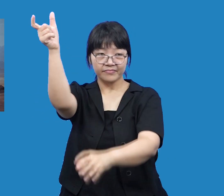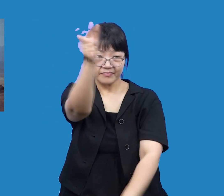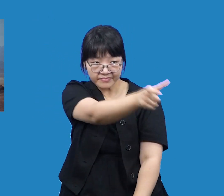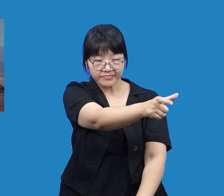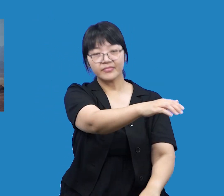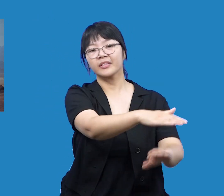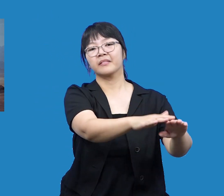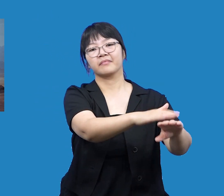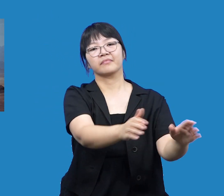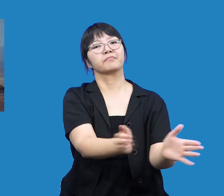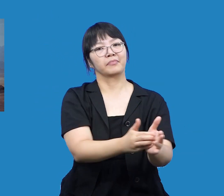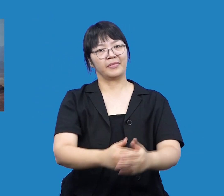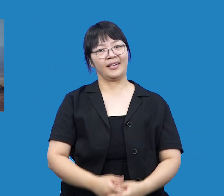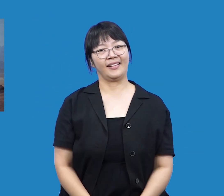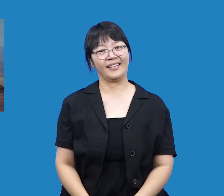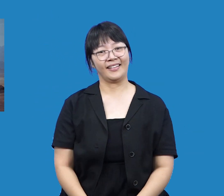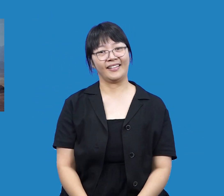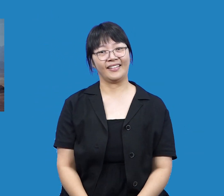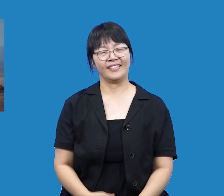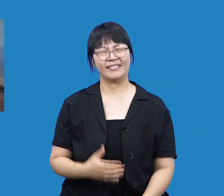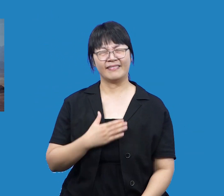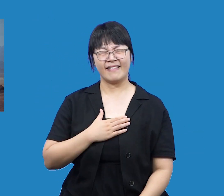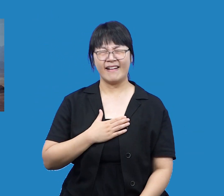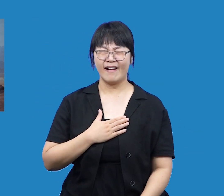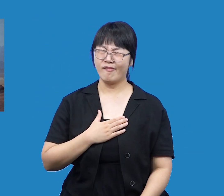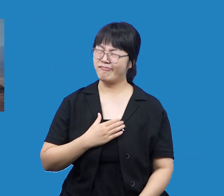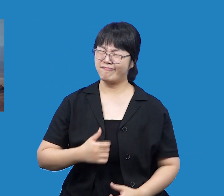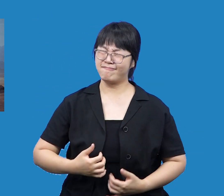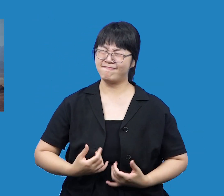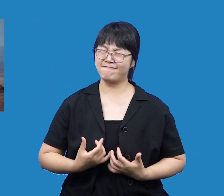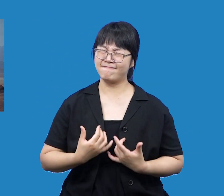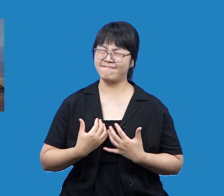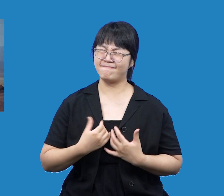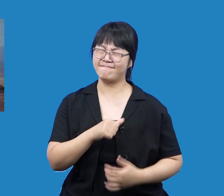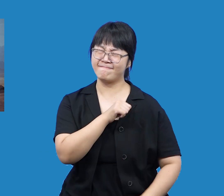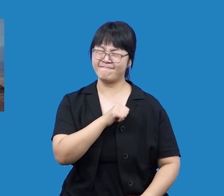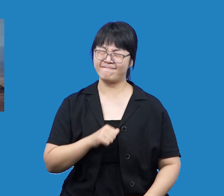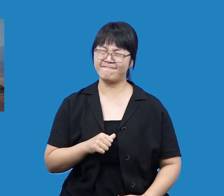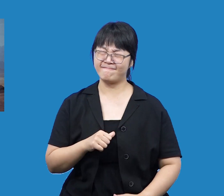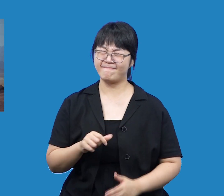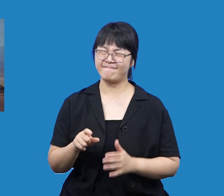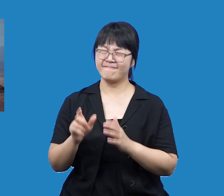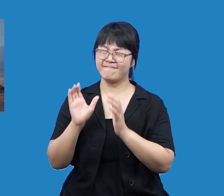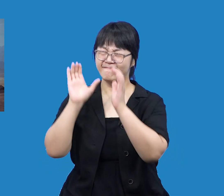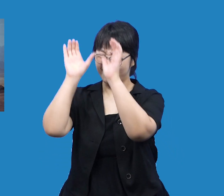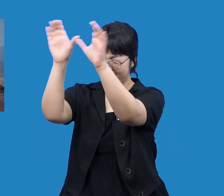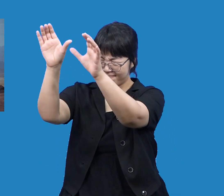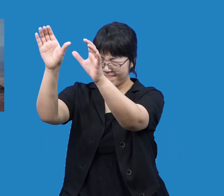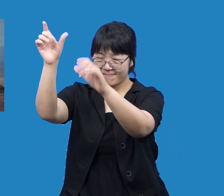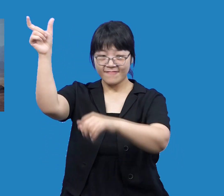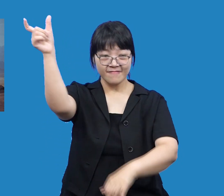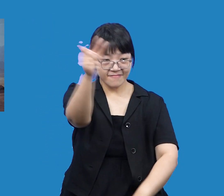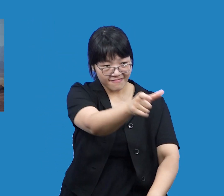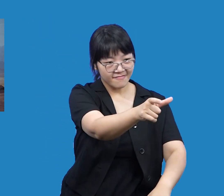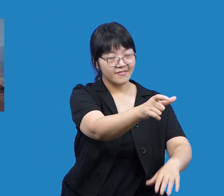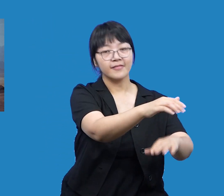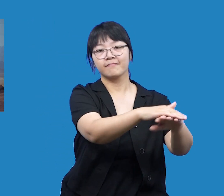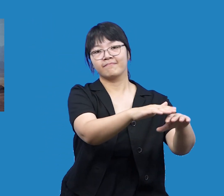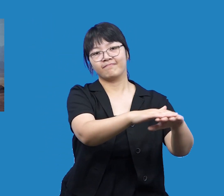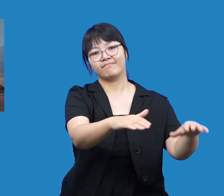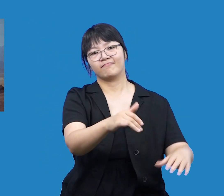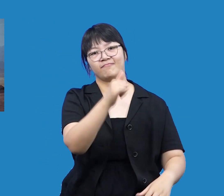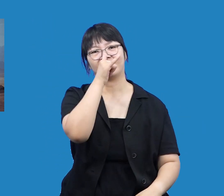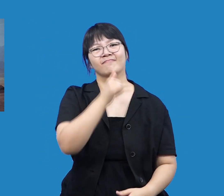갚아주신다. 하나님이 행동하신다. 이것이 일관성 있는 성경의 가르침인 것입니다. 여러분, 그렇게